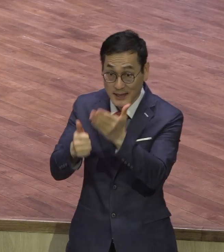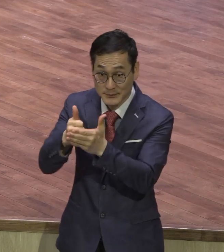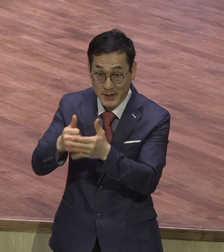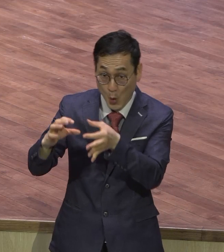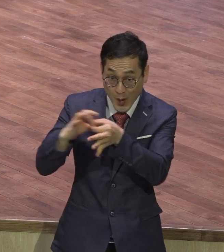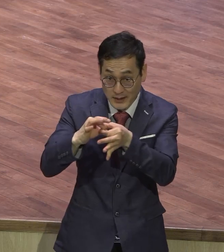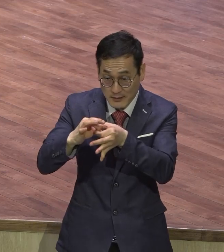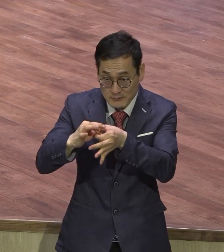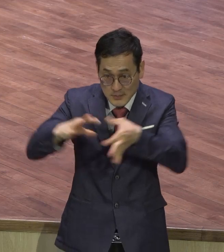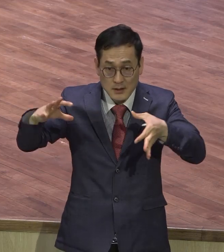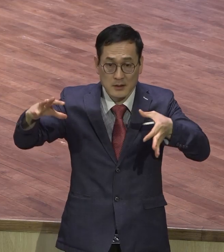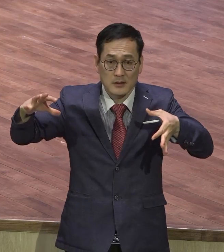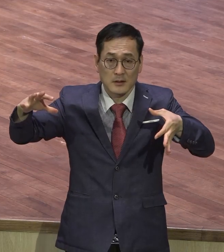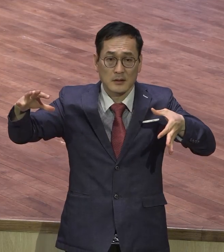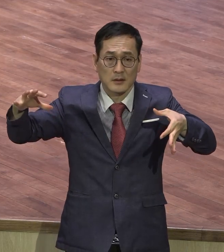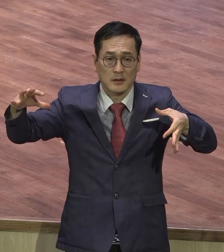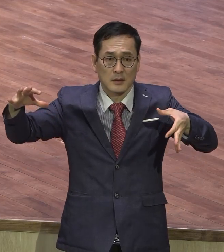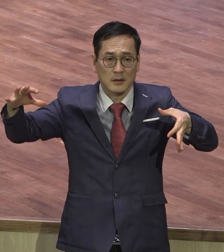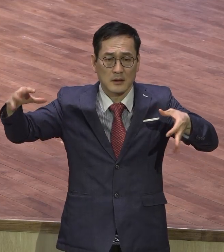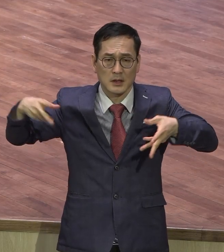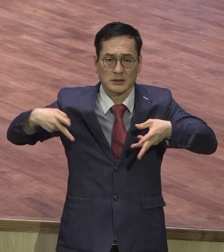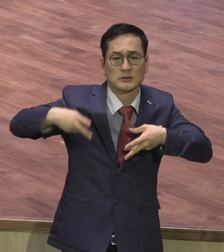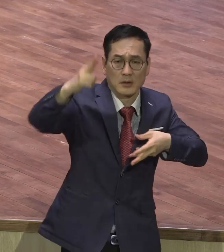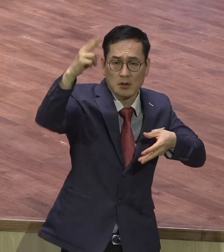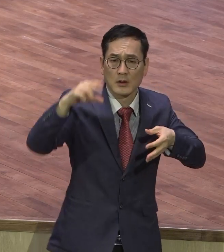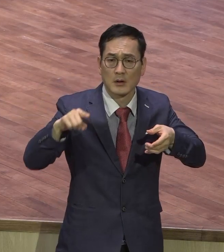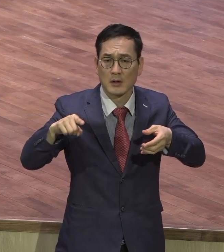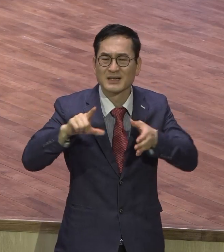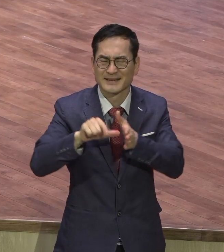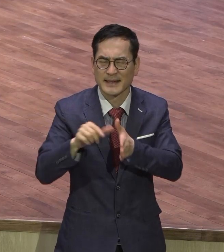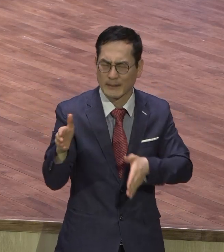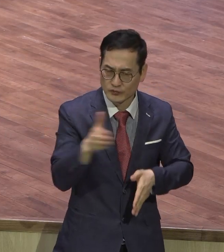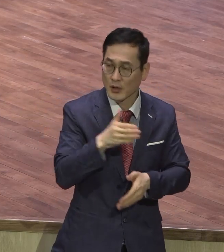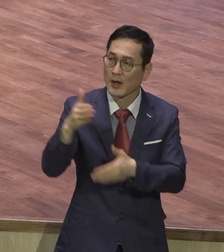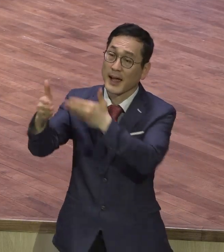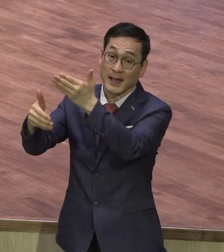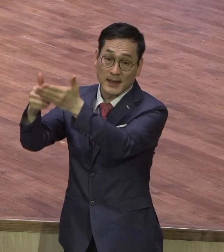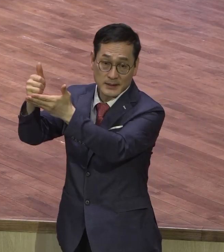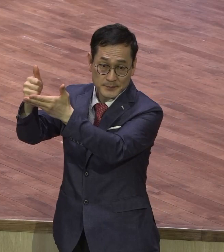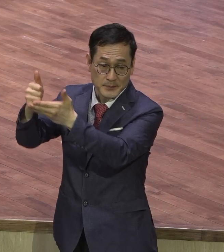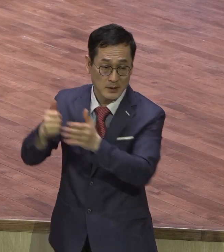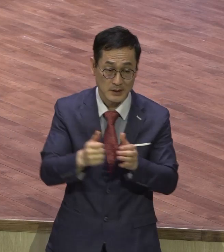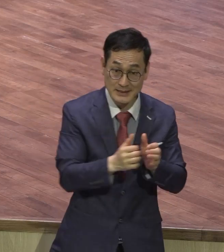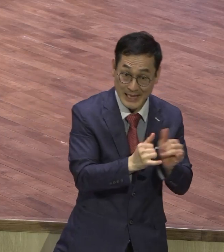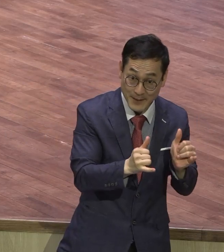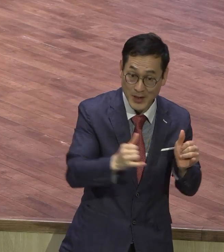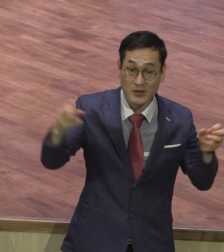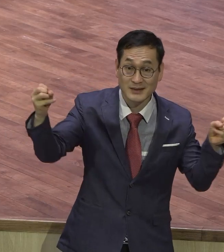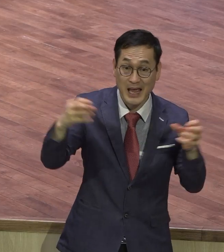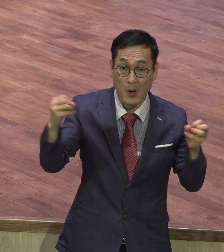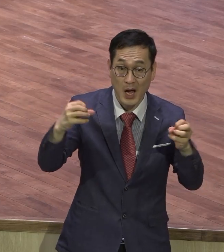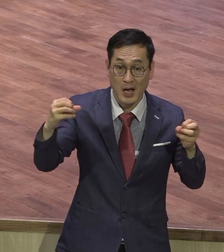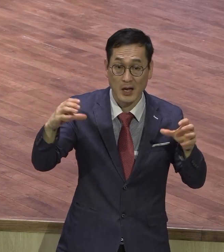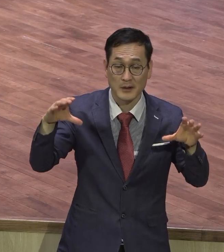원수였어요. 하나님 인간이 단절된 이때부터 뭐요? 하나님과 인간과의 대화가 끊어져